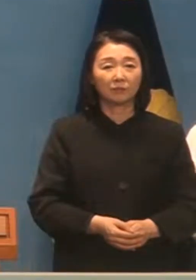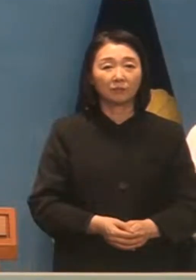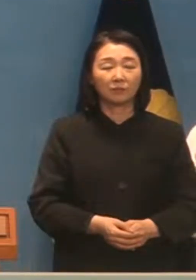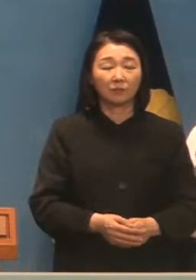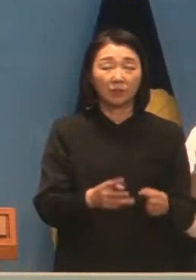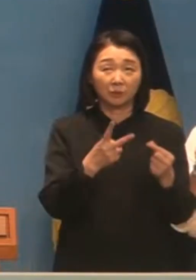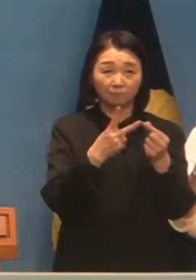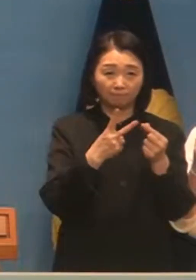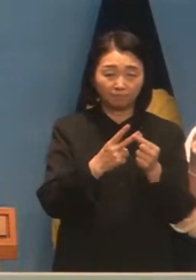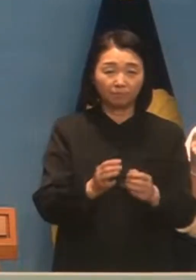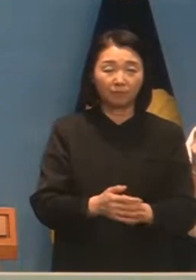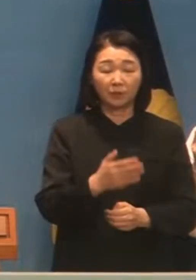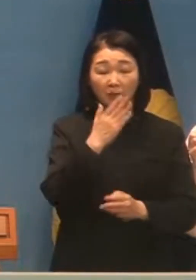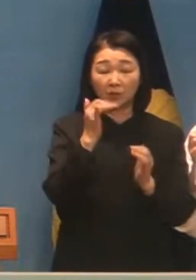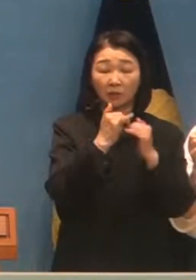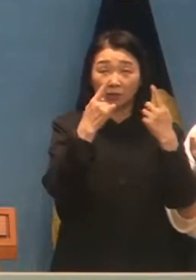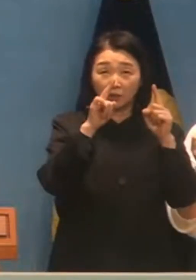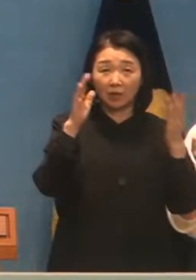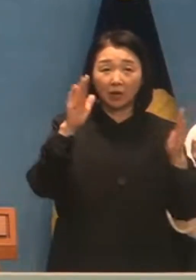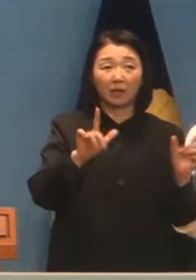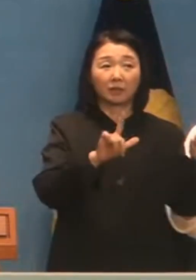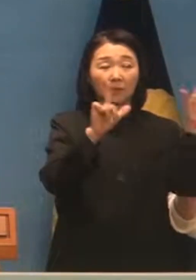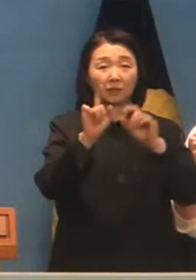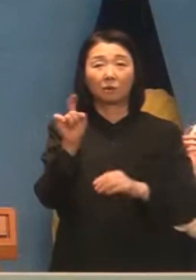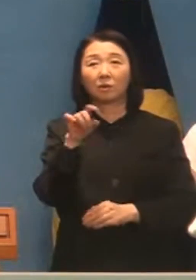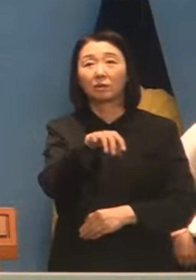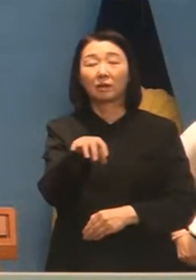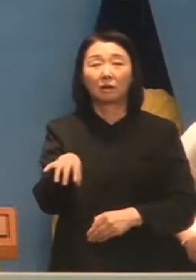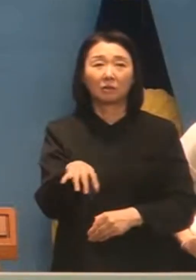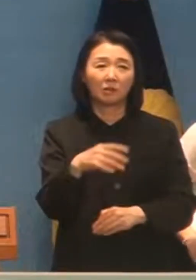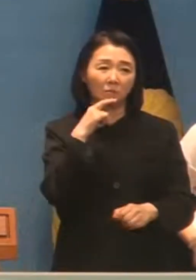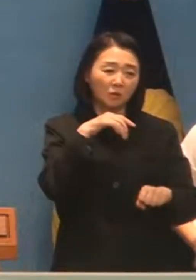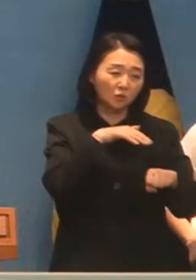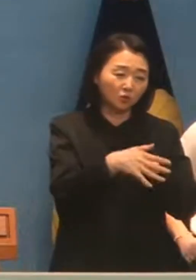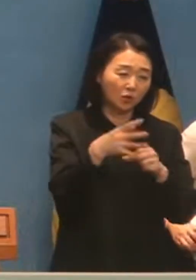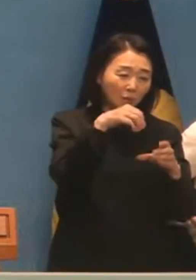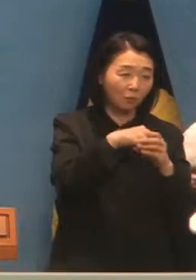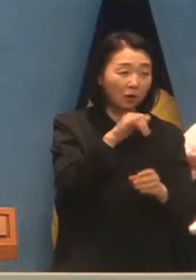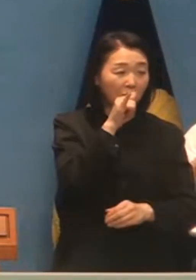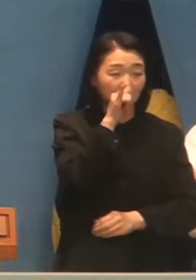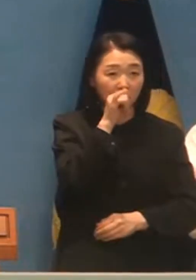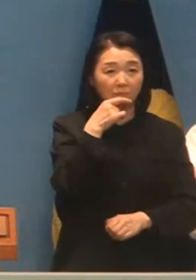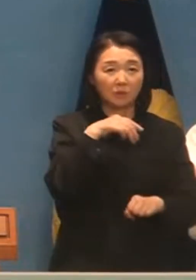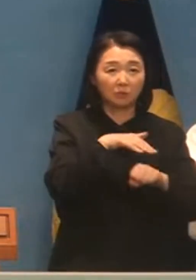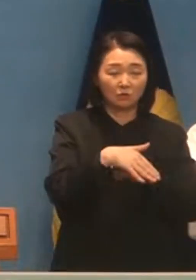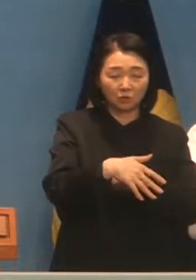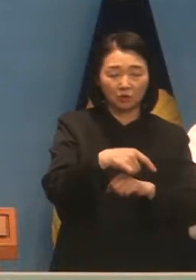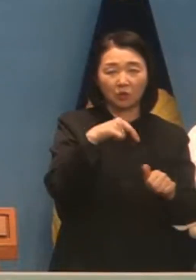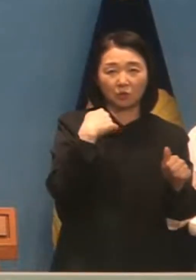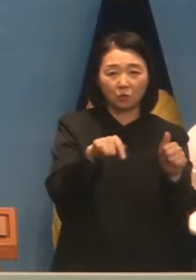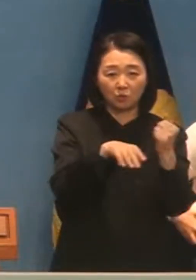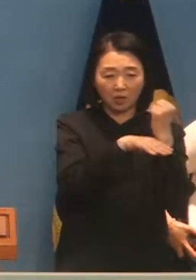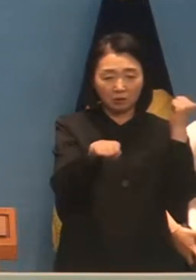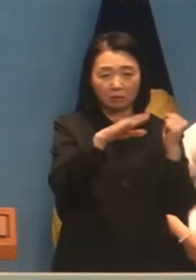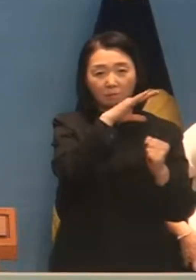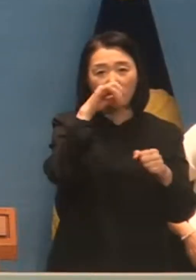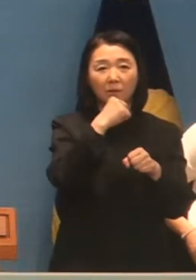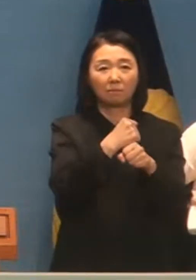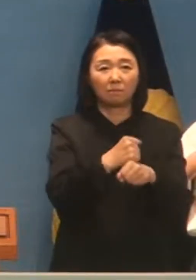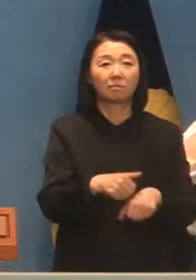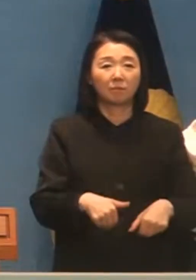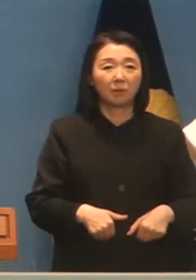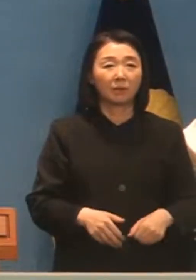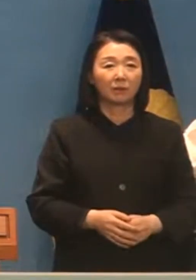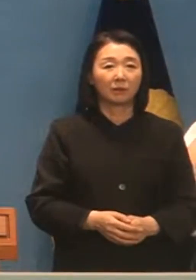두 번째, 청년 대학생의 삶 어디에나 민주주의가 녹아들 수 있도록 민주주의 교육과 기준을 바로 세워야